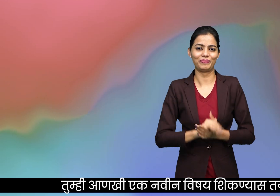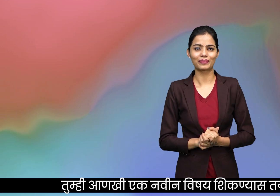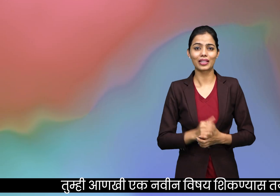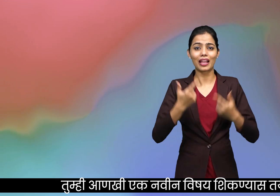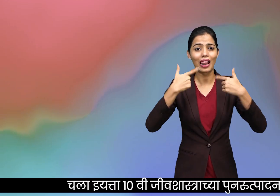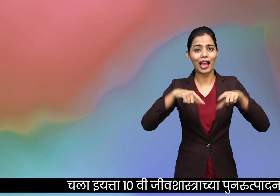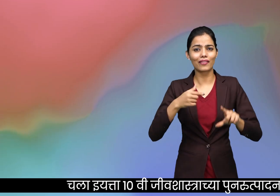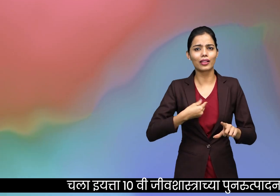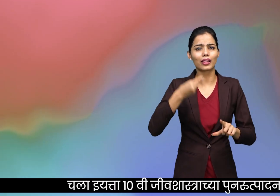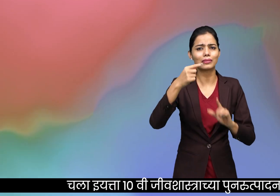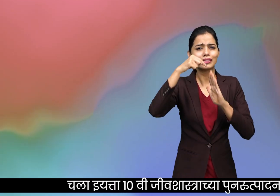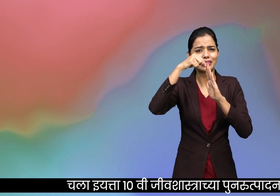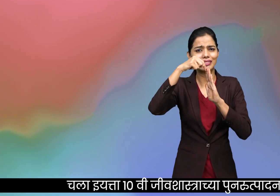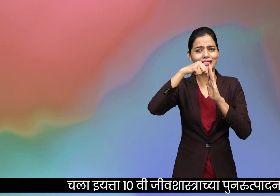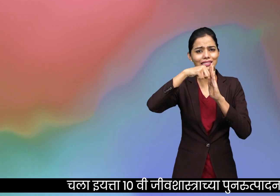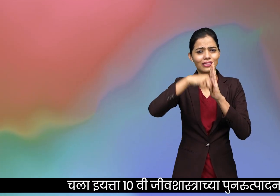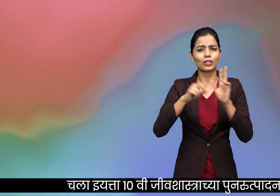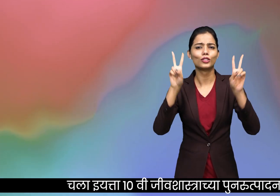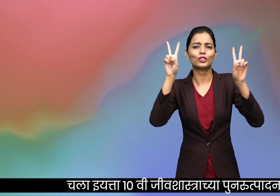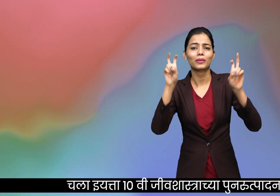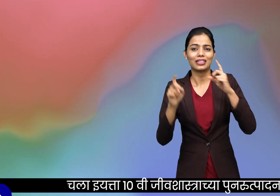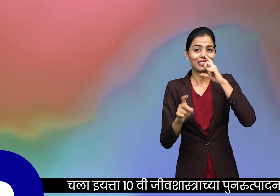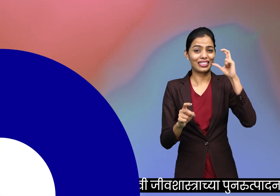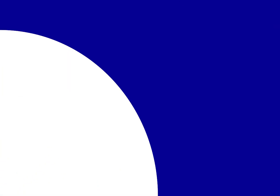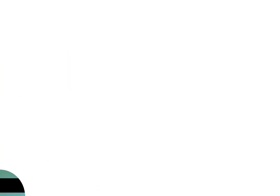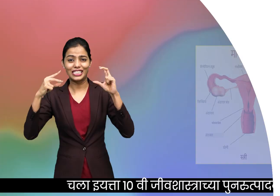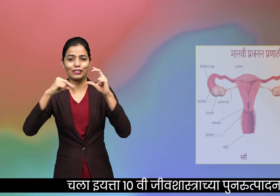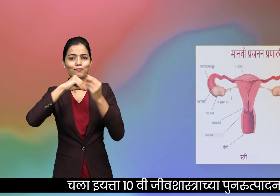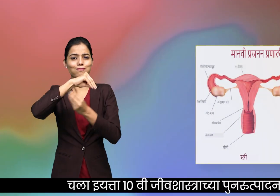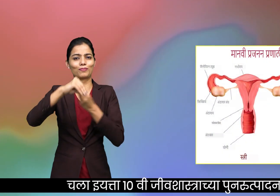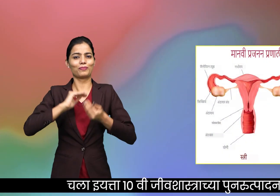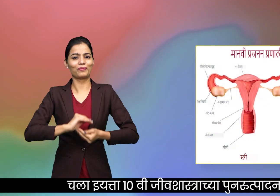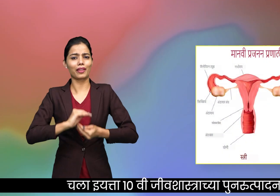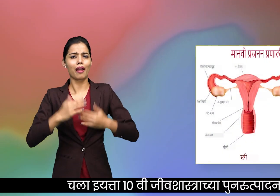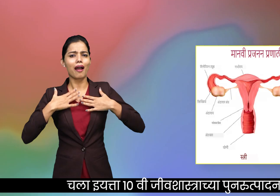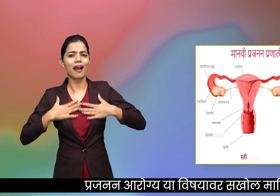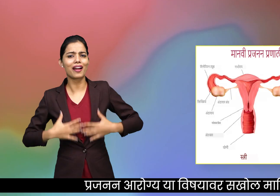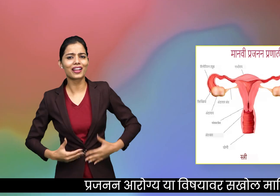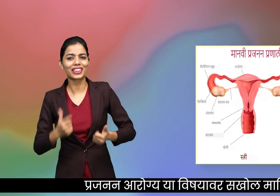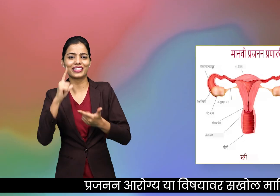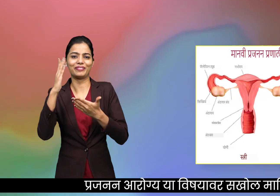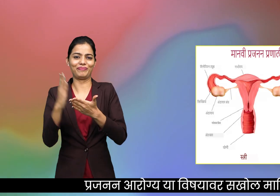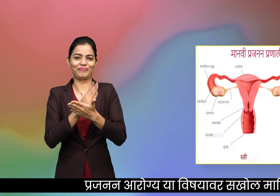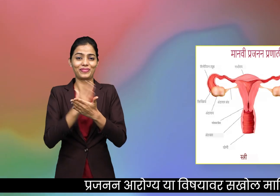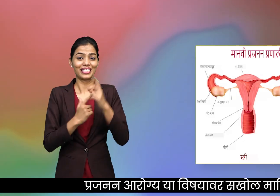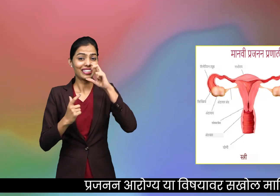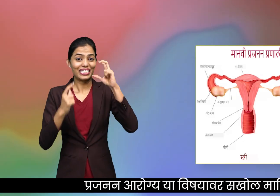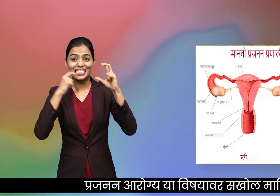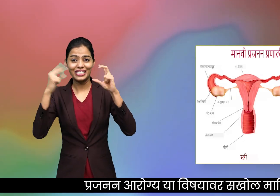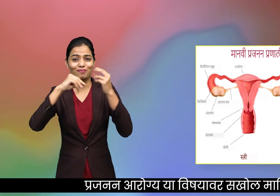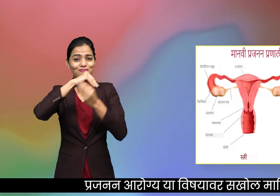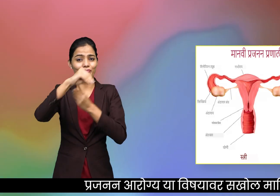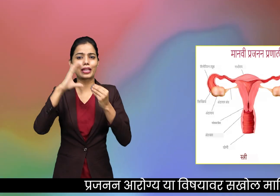का? चला, इयत्ता 10वीच्या जीवशास्त्राच्या पुनरुत्पादनाच्या धड्यातून प्रजनन आरोग्य